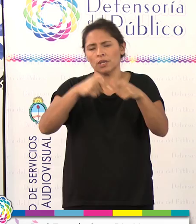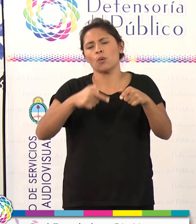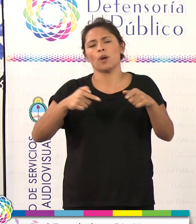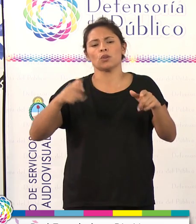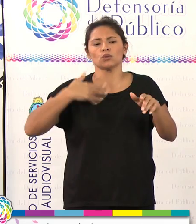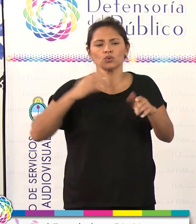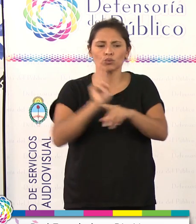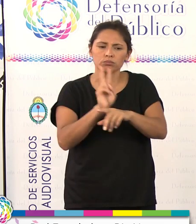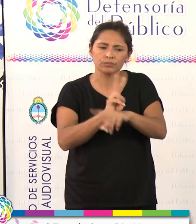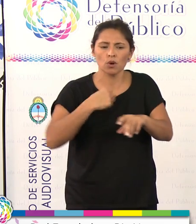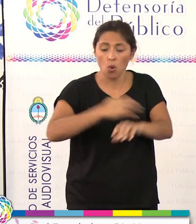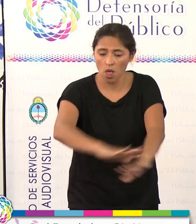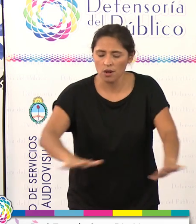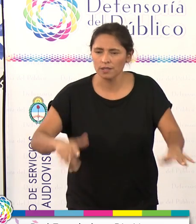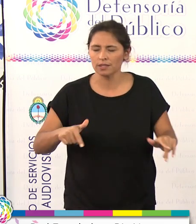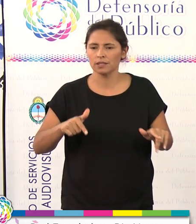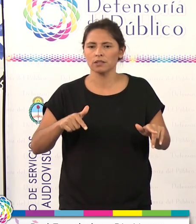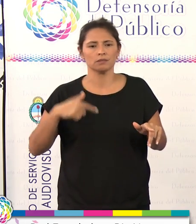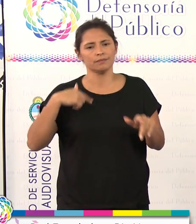su parcial vigencia,